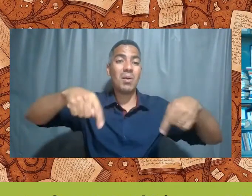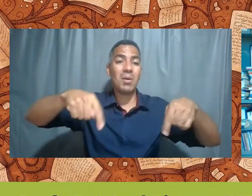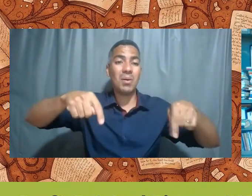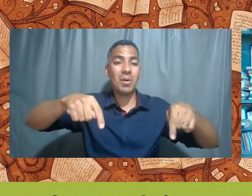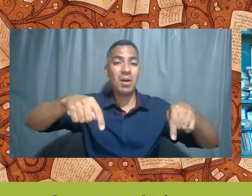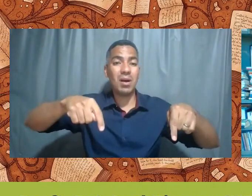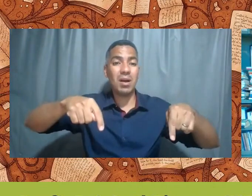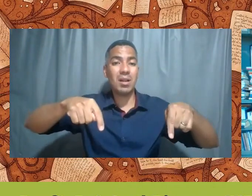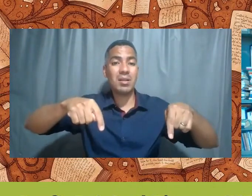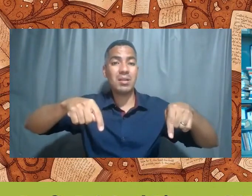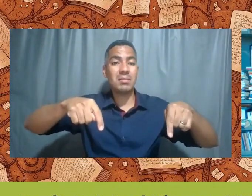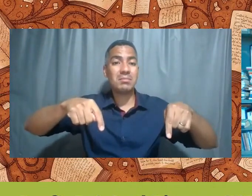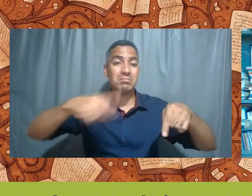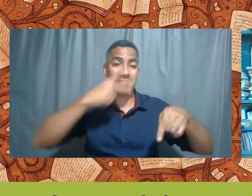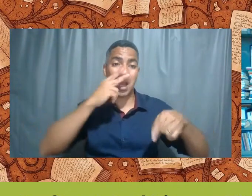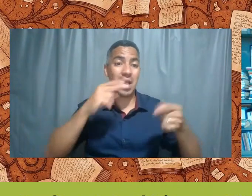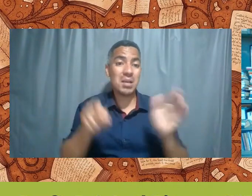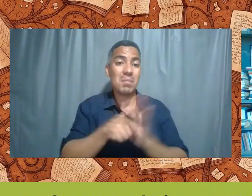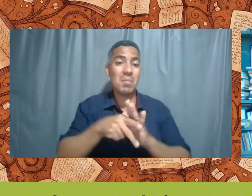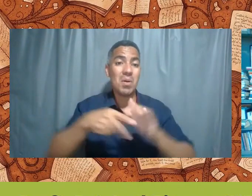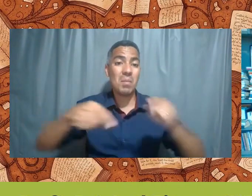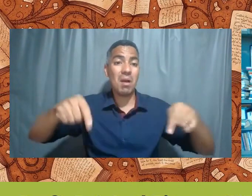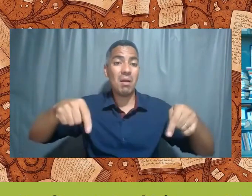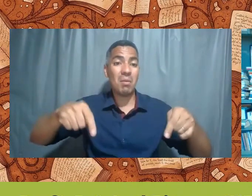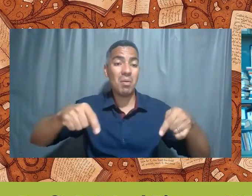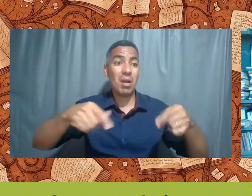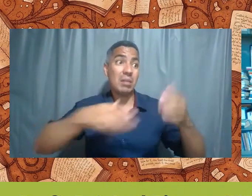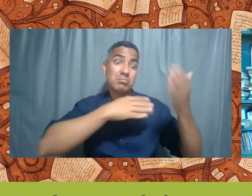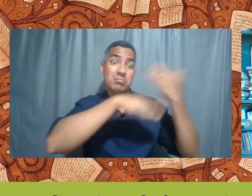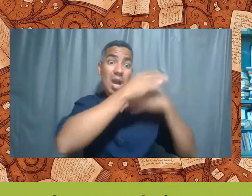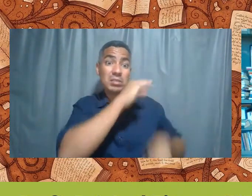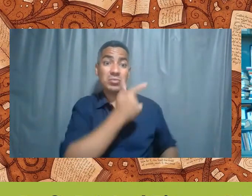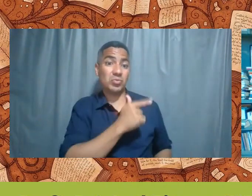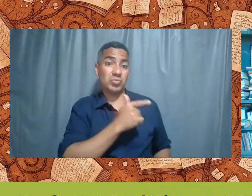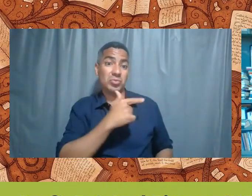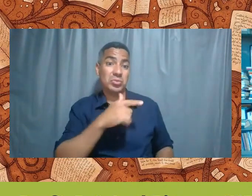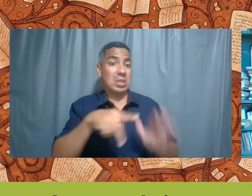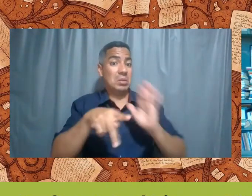produção moderna inexistente anteriormente, né?